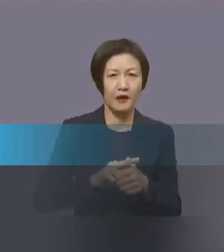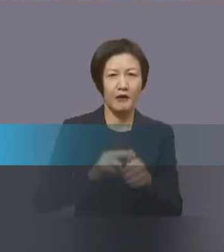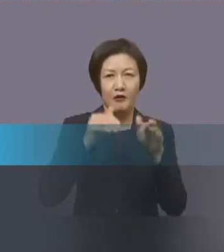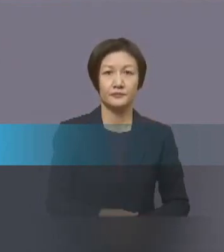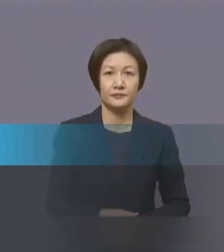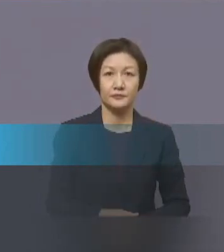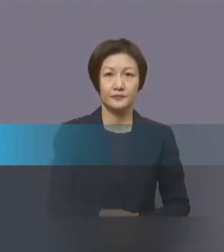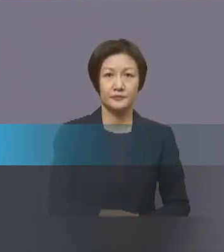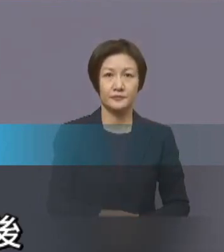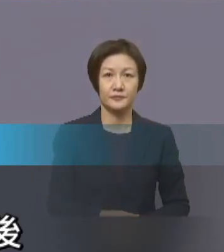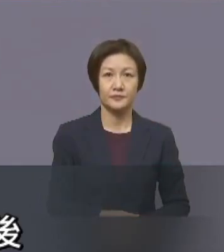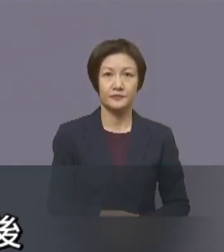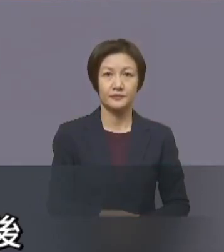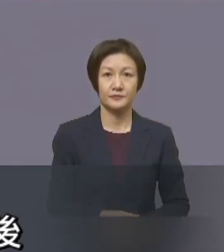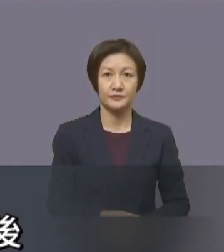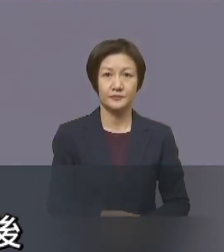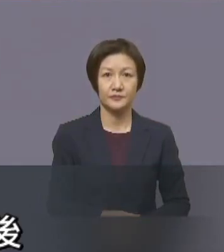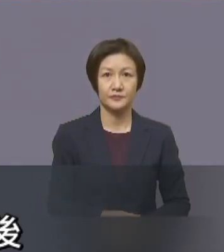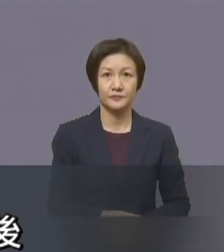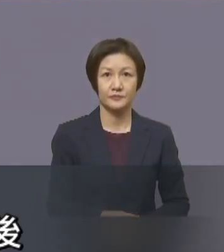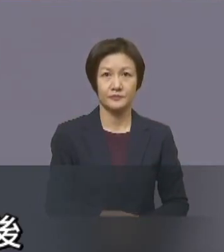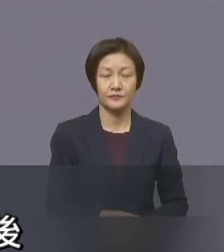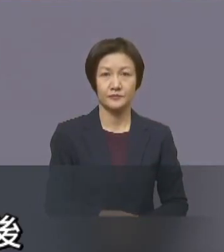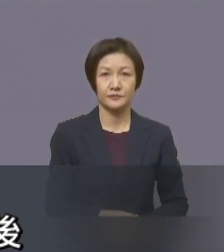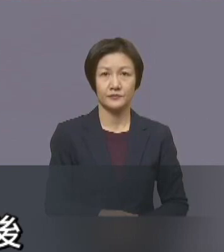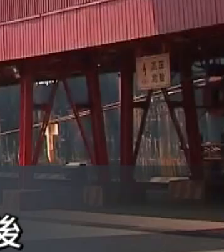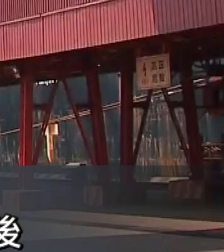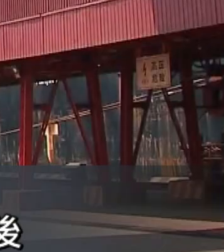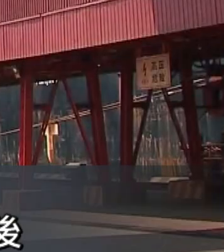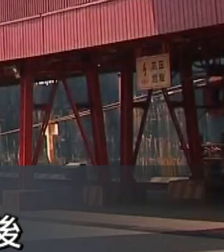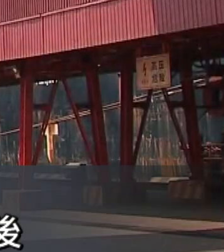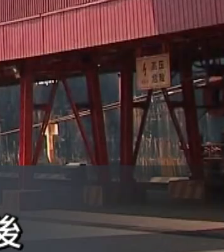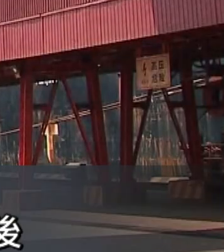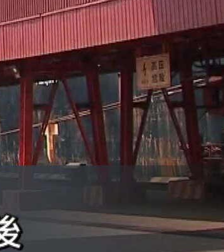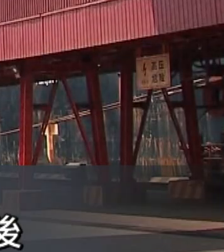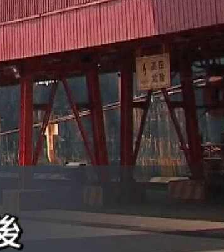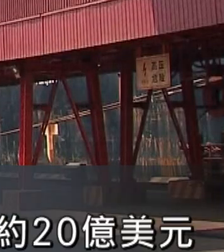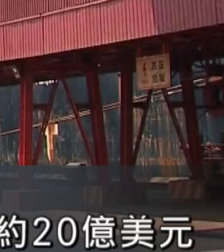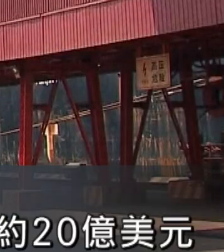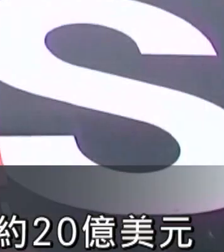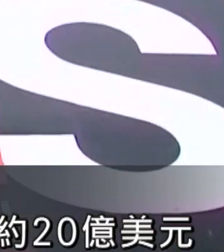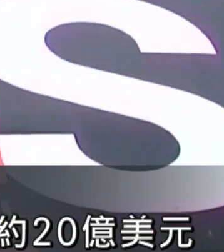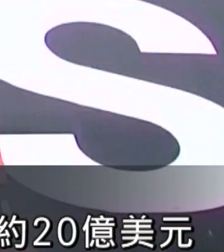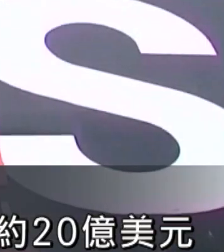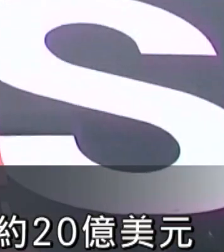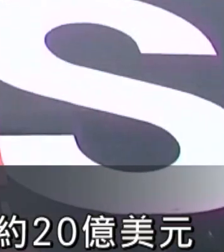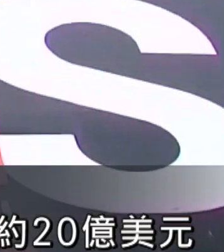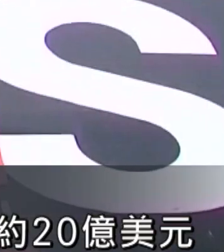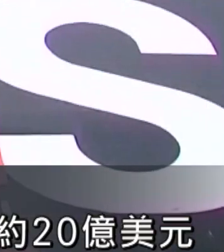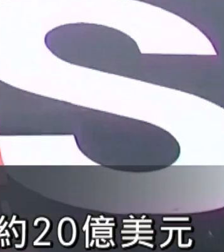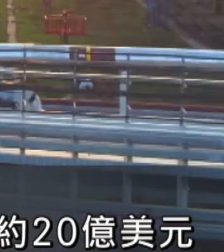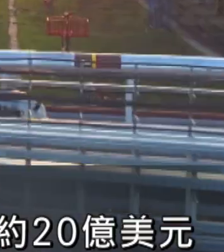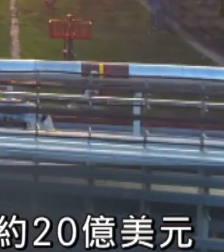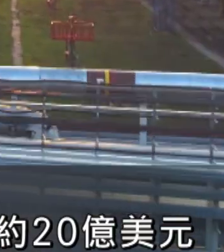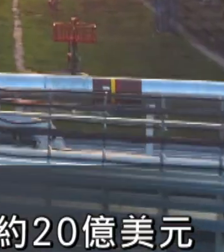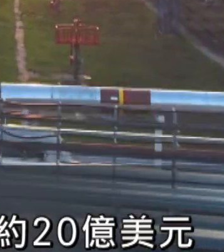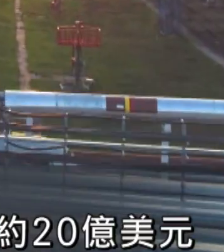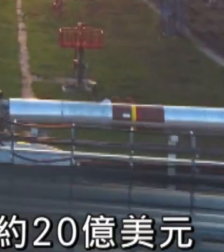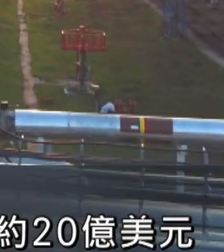3%。 经济部则指出，中国2005年全力发展石化产业后，台湾业者就已经主动分散市场。去年出口到中国